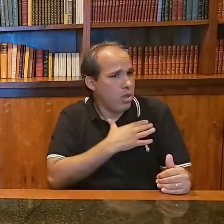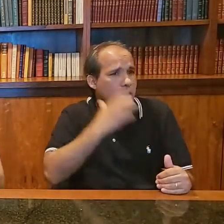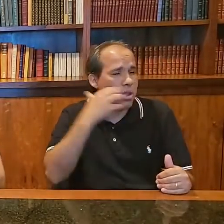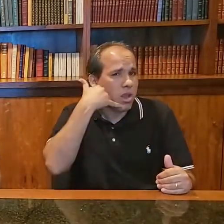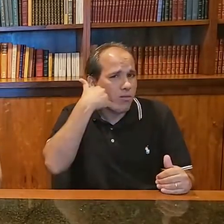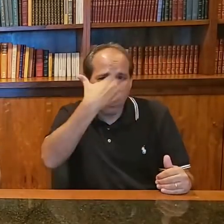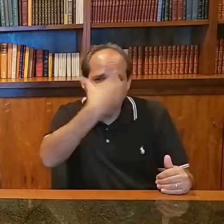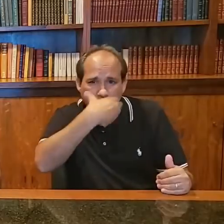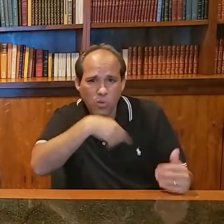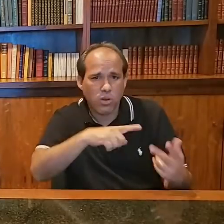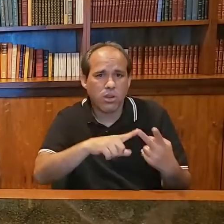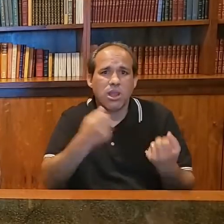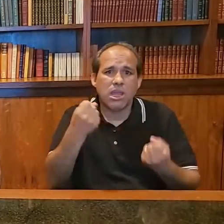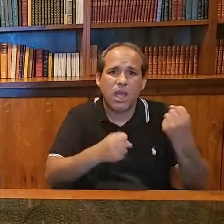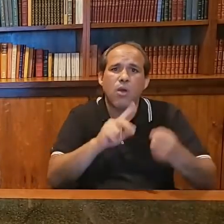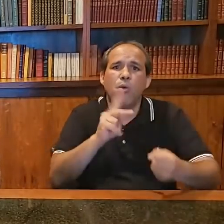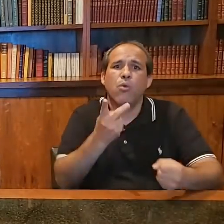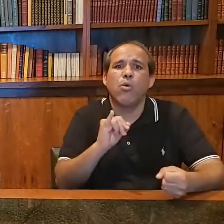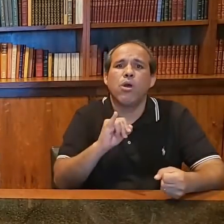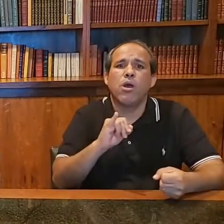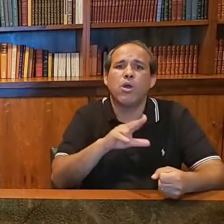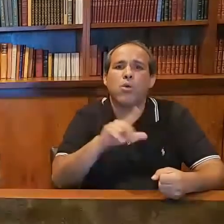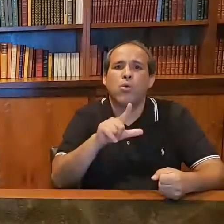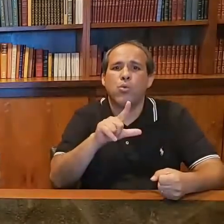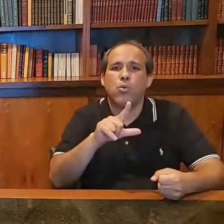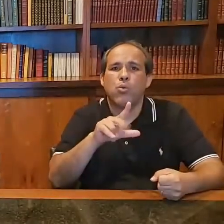ver, os índios...